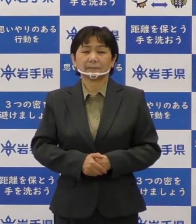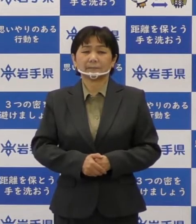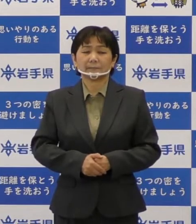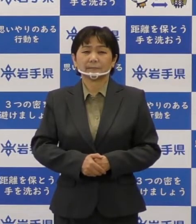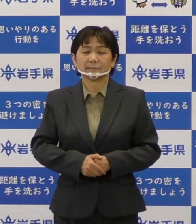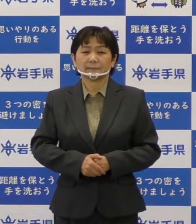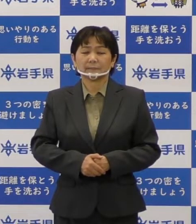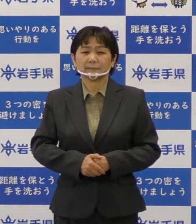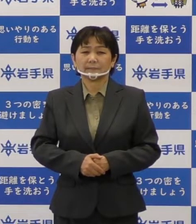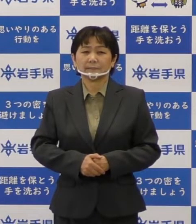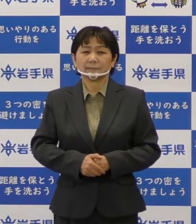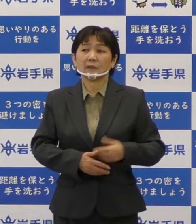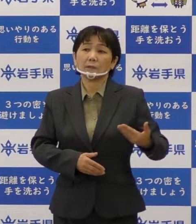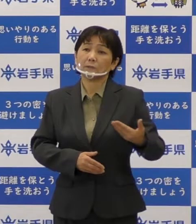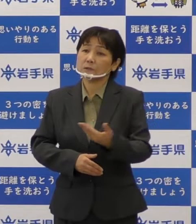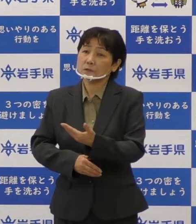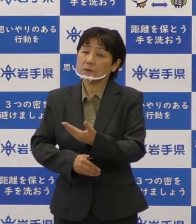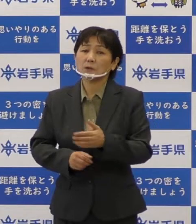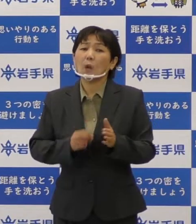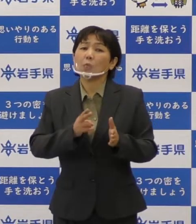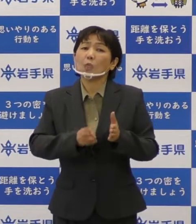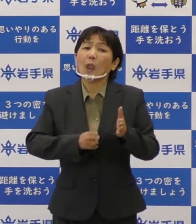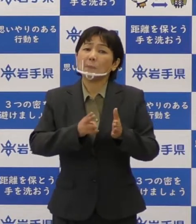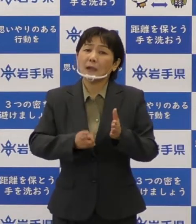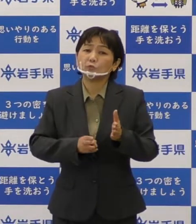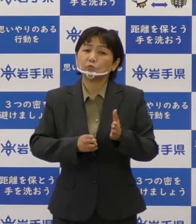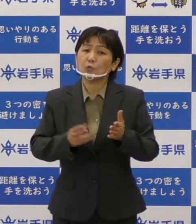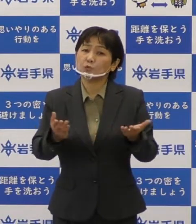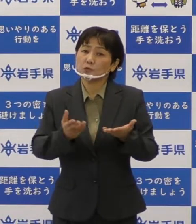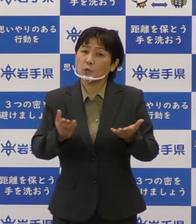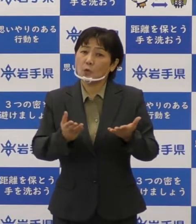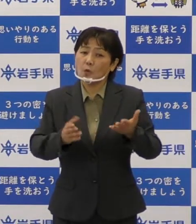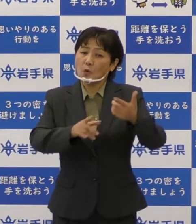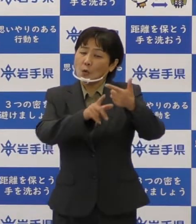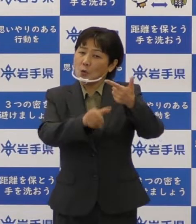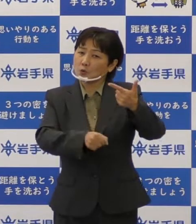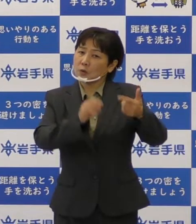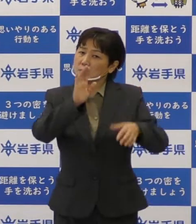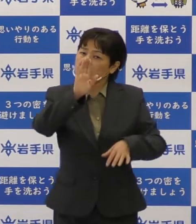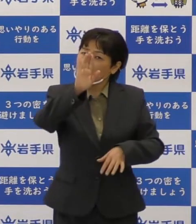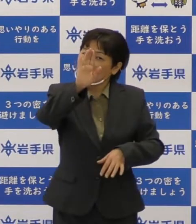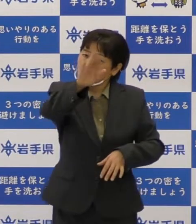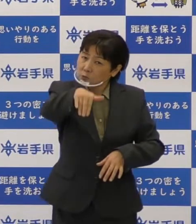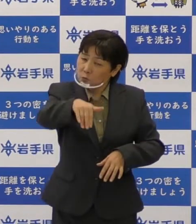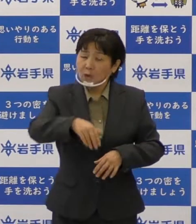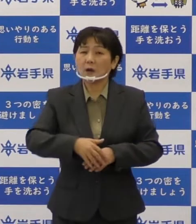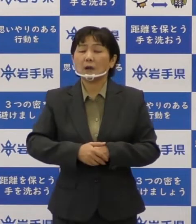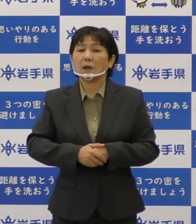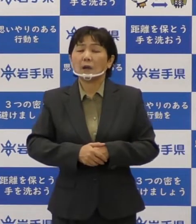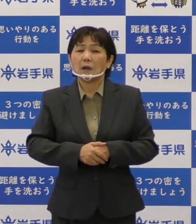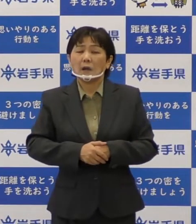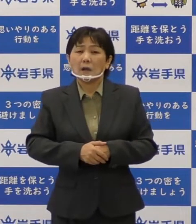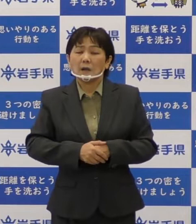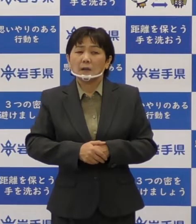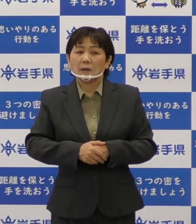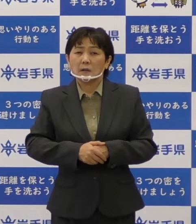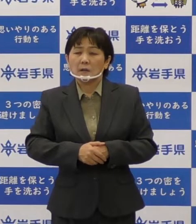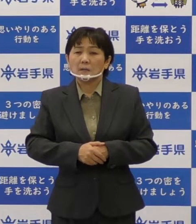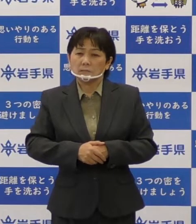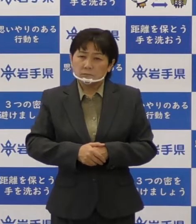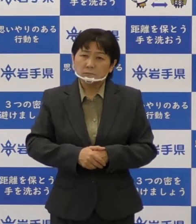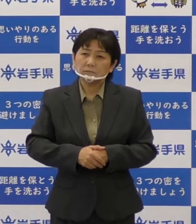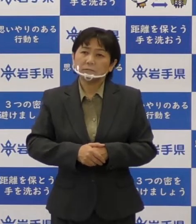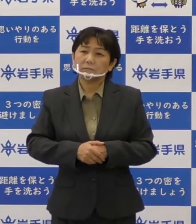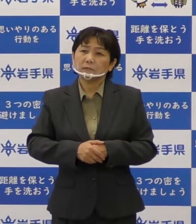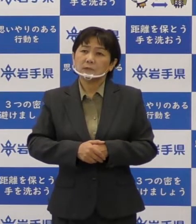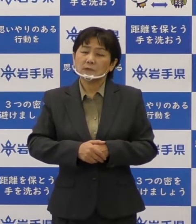この事業が、まあ、この銀行のものとなりますけど、他の経営者の期間というのが非常に高まっていくの